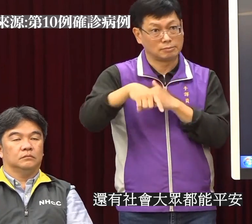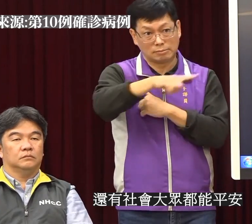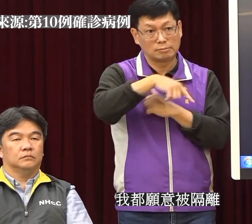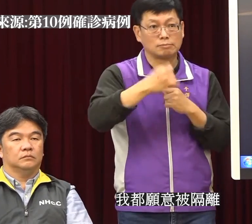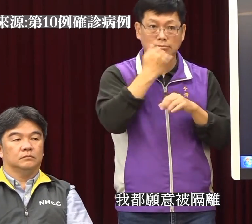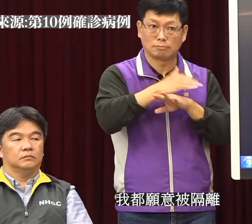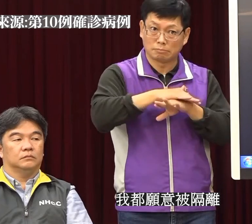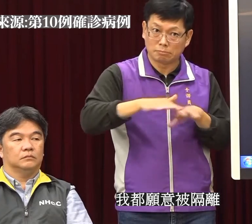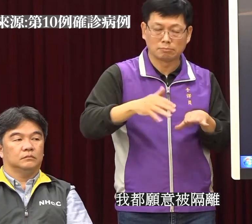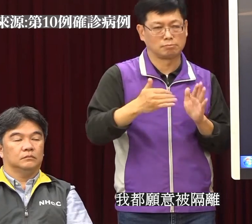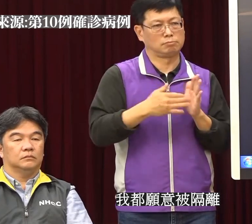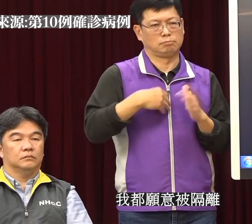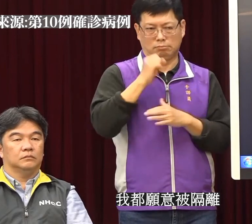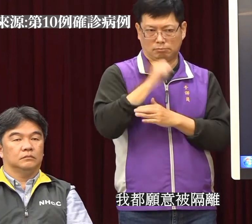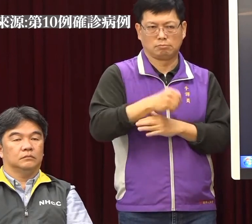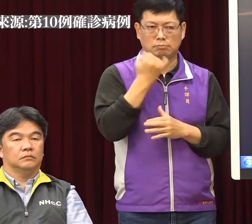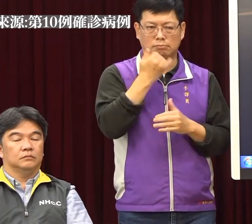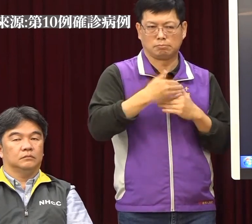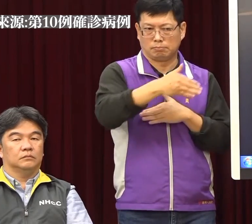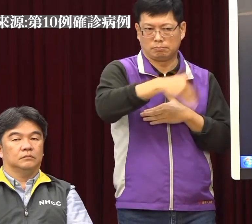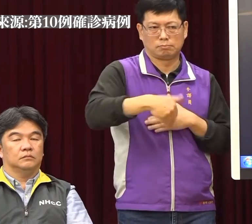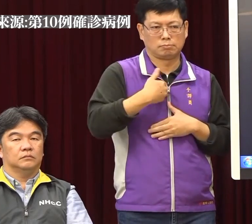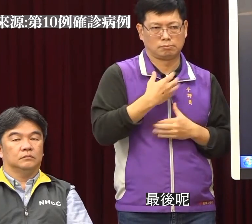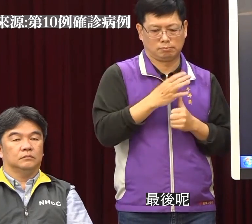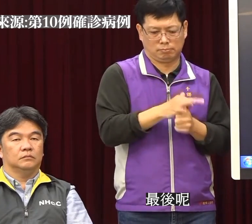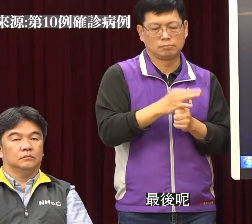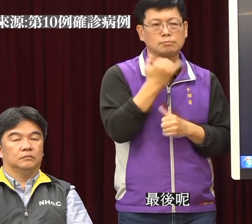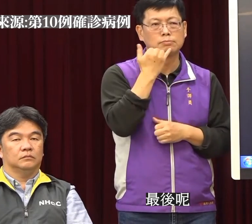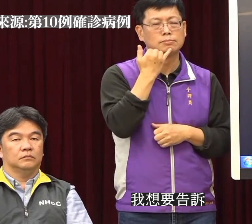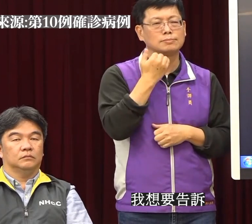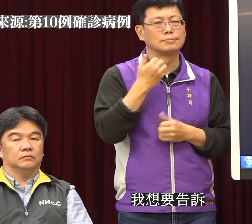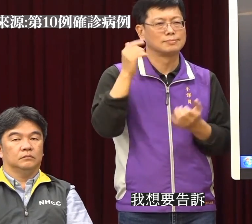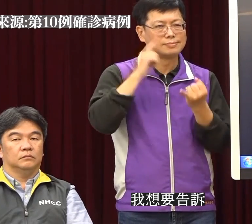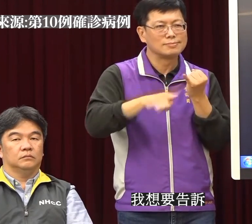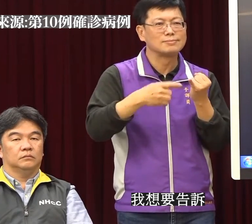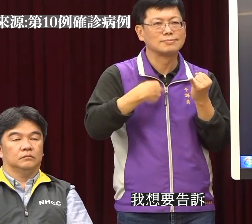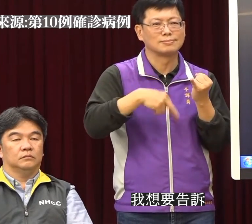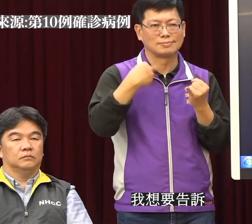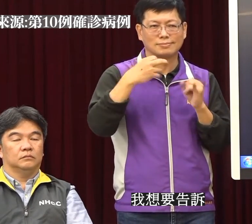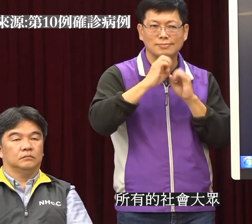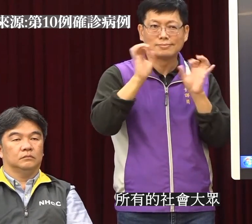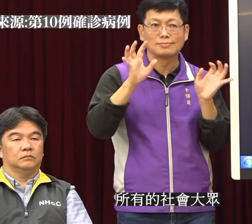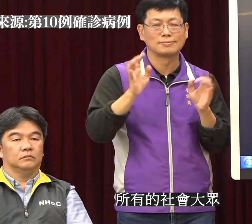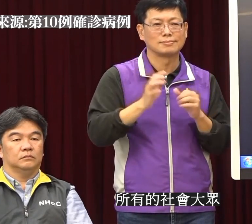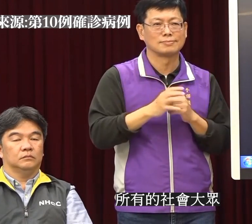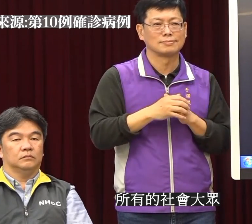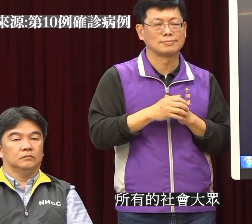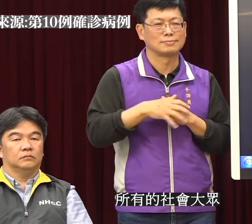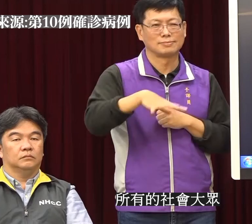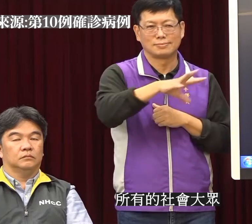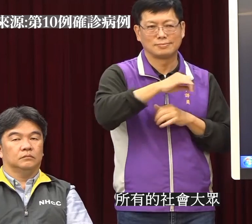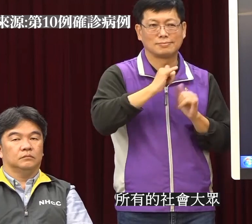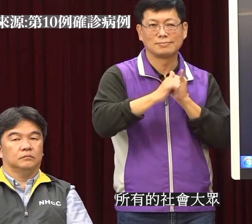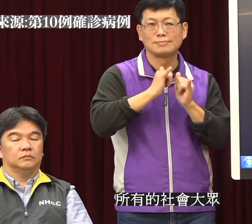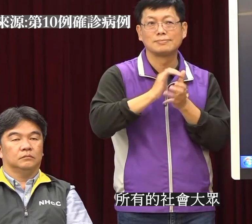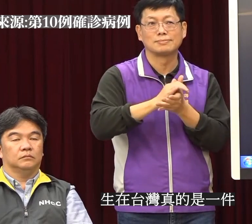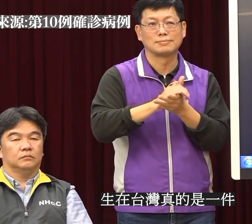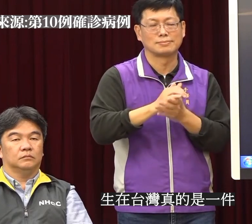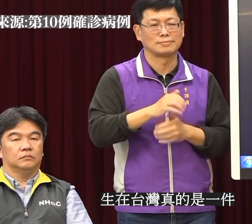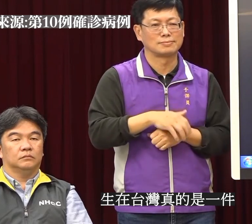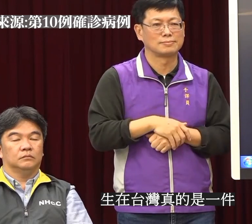能平安，我都愿意被隔离的。最后呢，我想要告诉所有的社会大